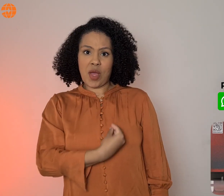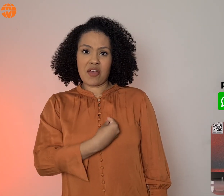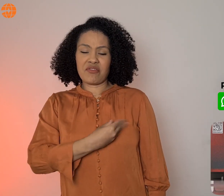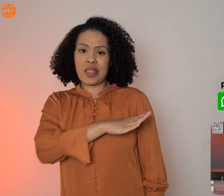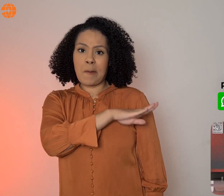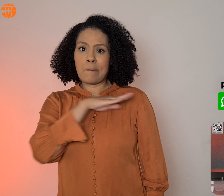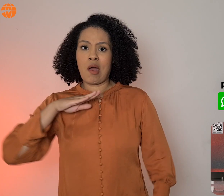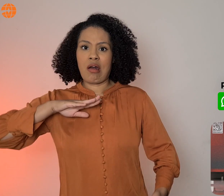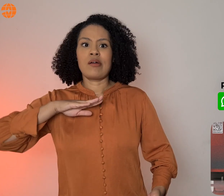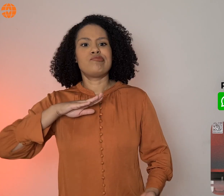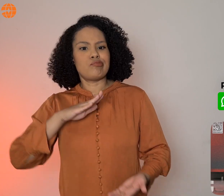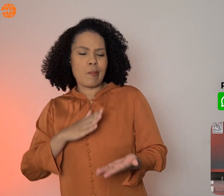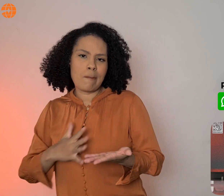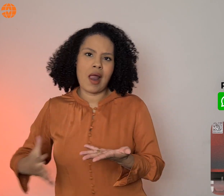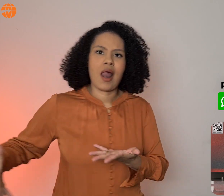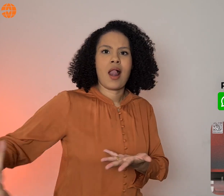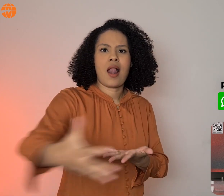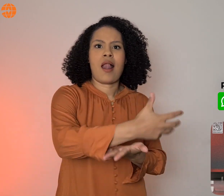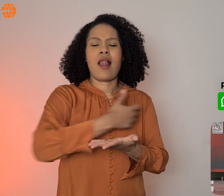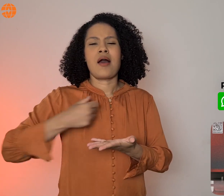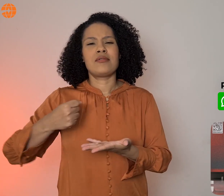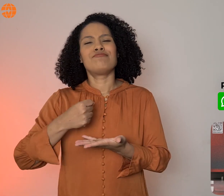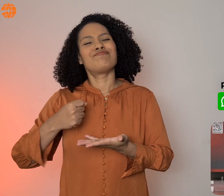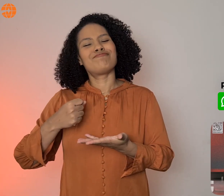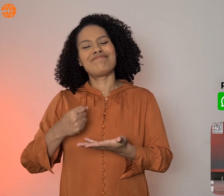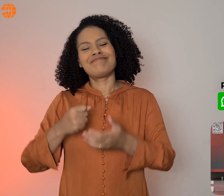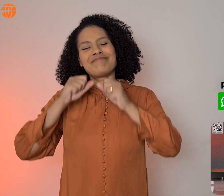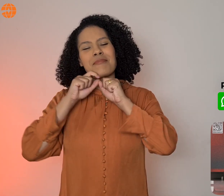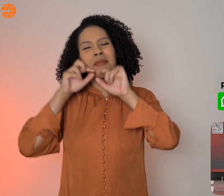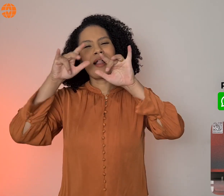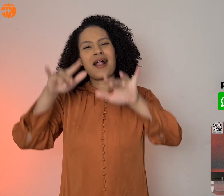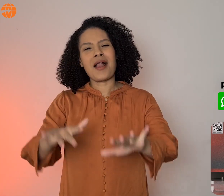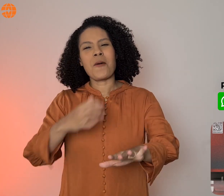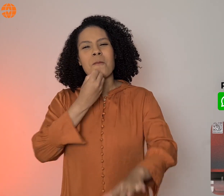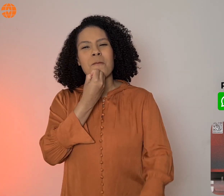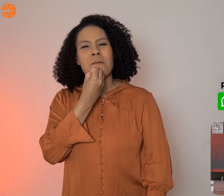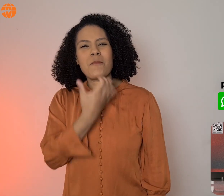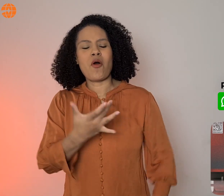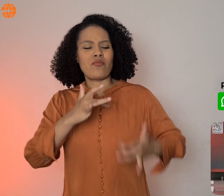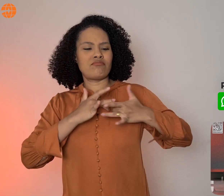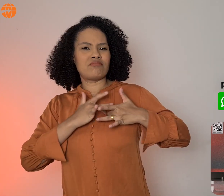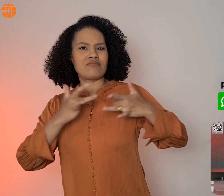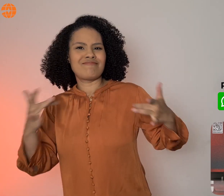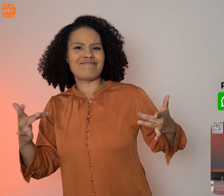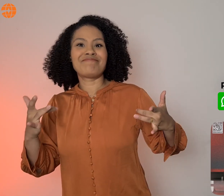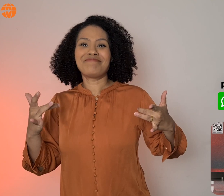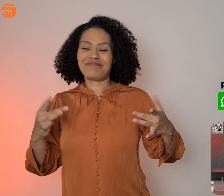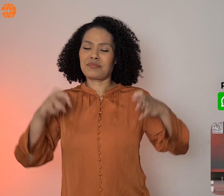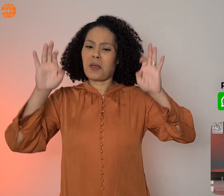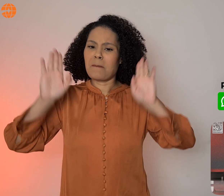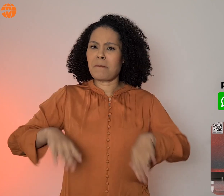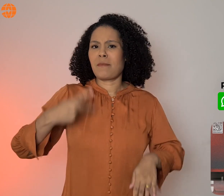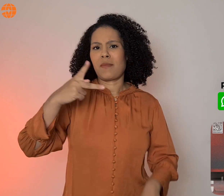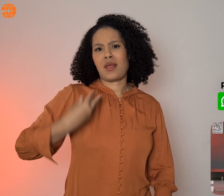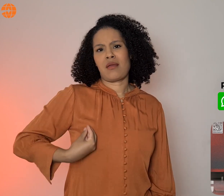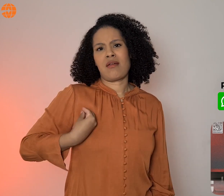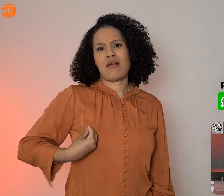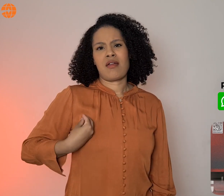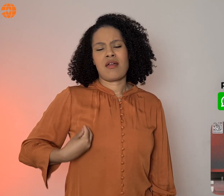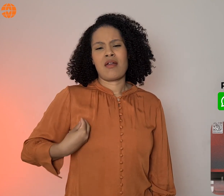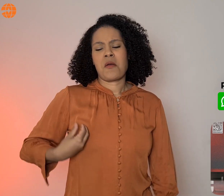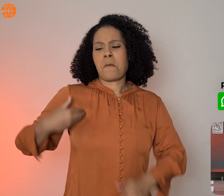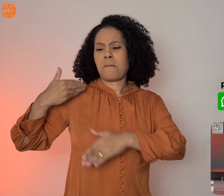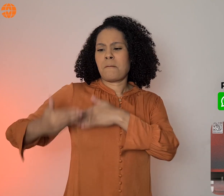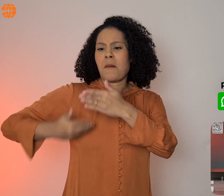sua vida da sepultura e o coroa de bondade e compaixão, que enche de bens a sua existência, de modo